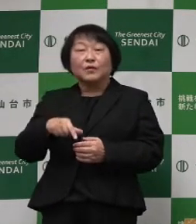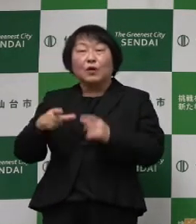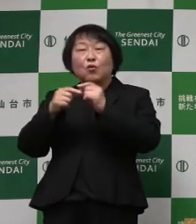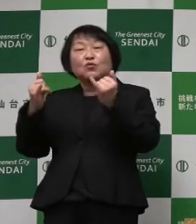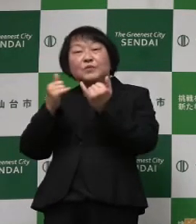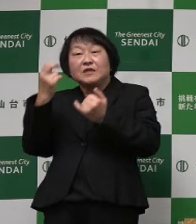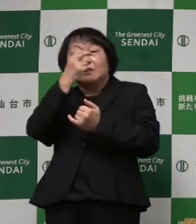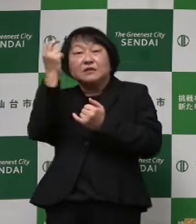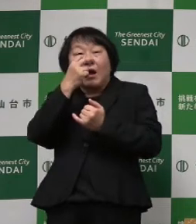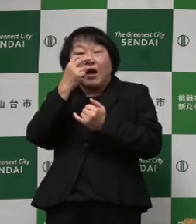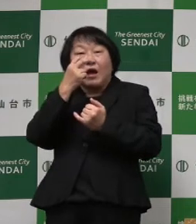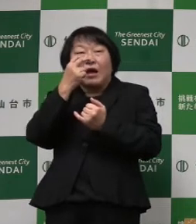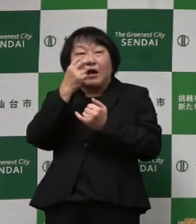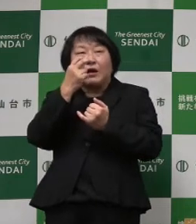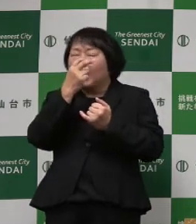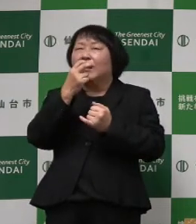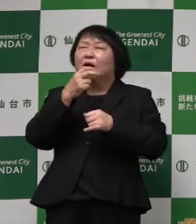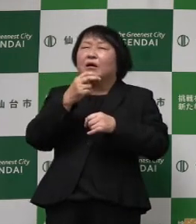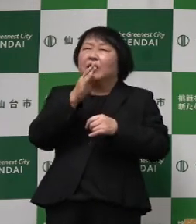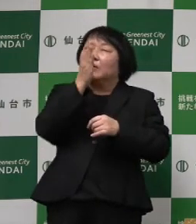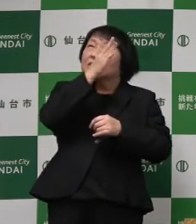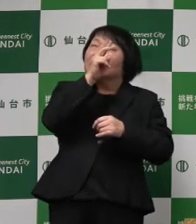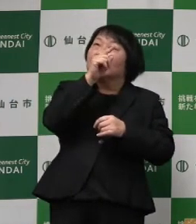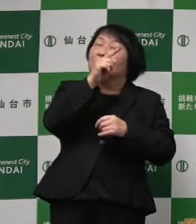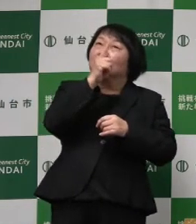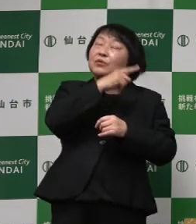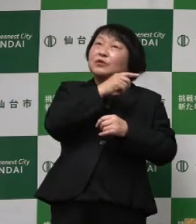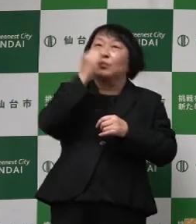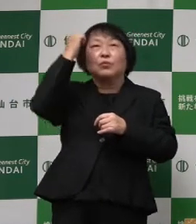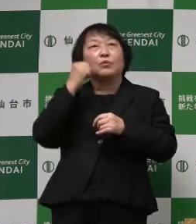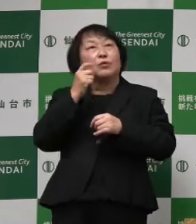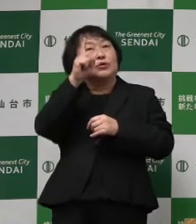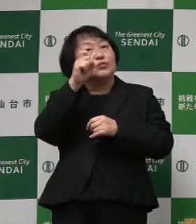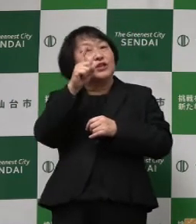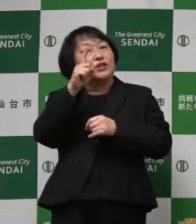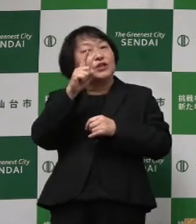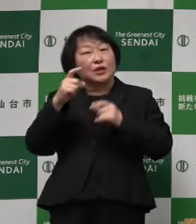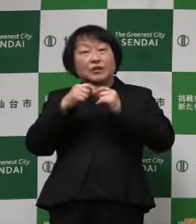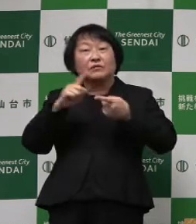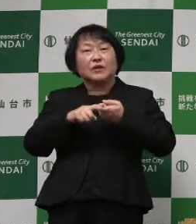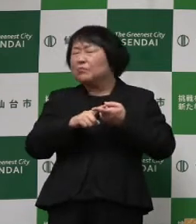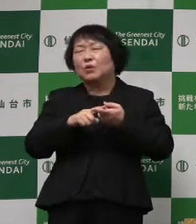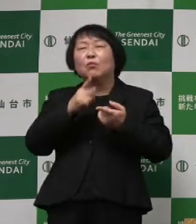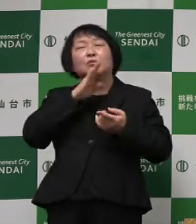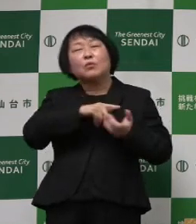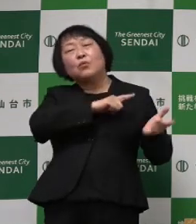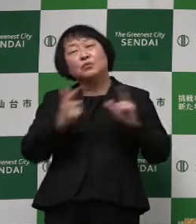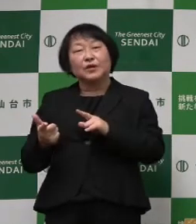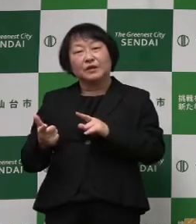開票の終了が翌日の午前11時過ぎになりまして、これ全国的に見てもかなり遅くなったわけ